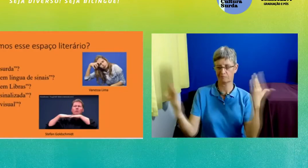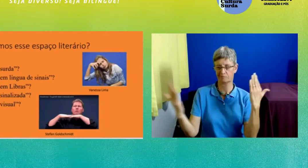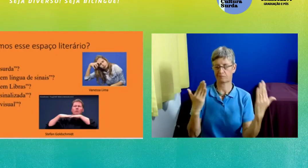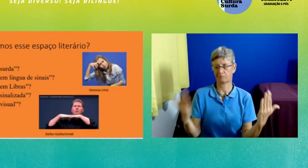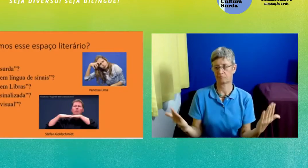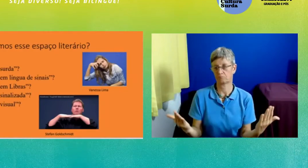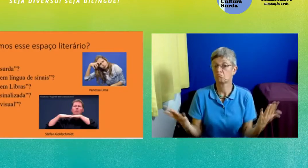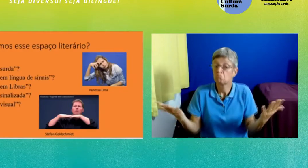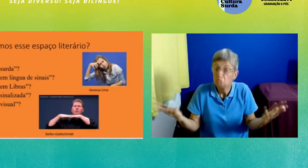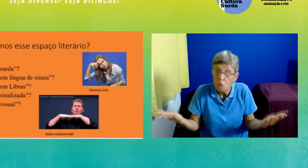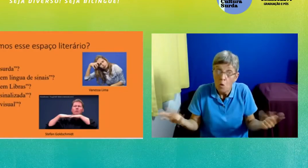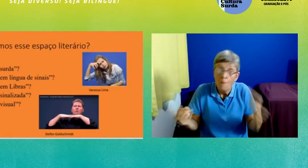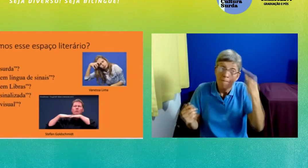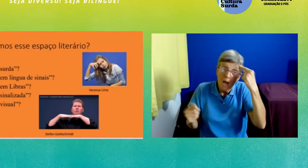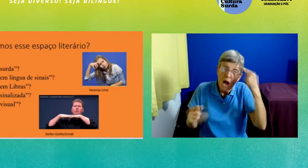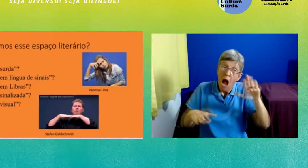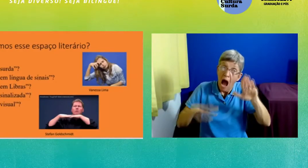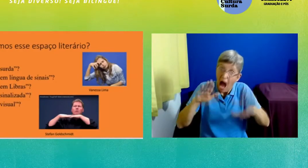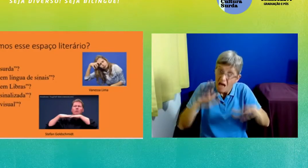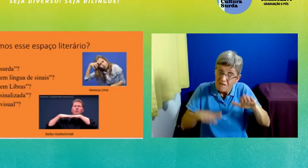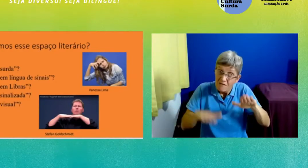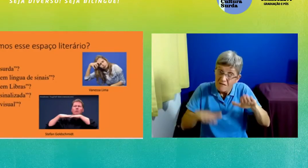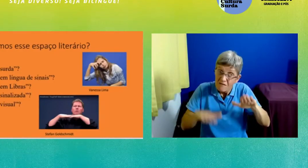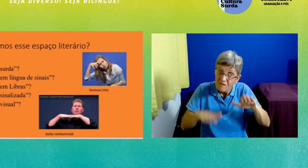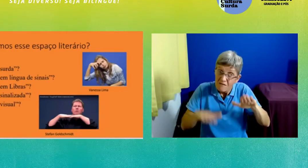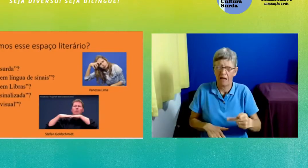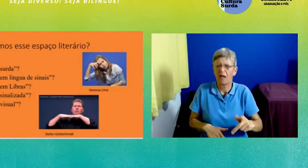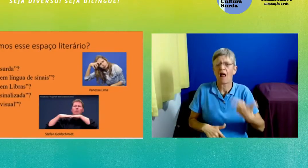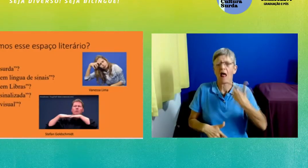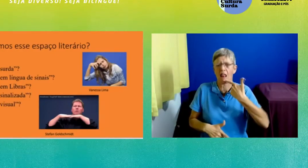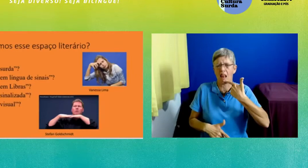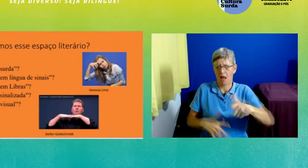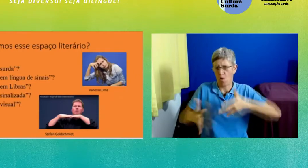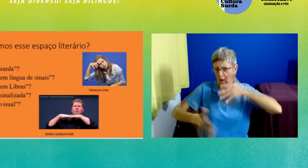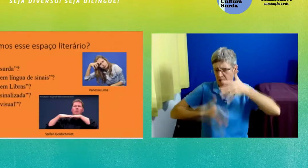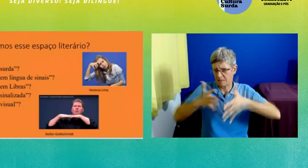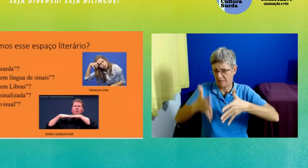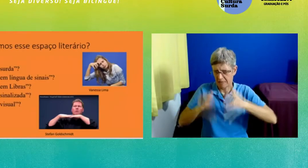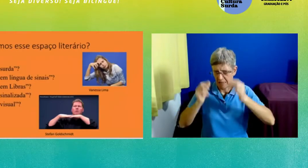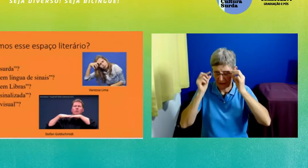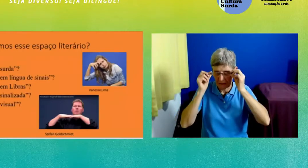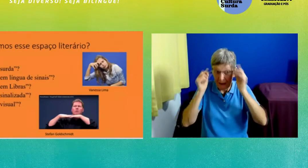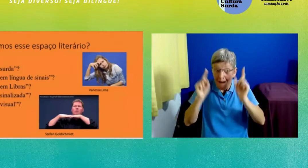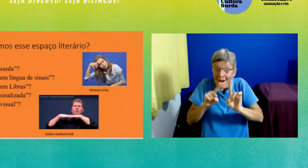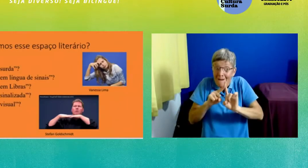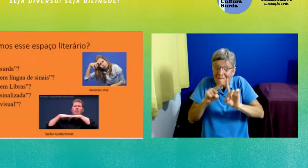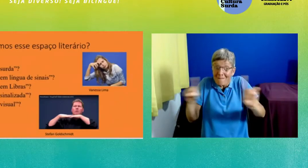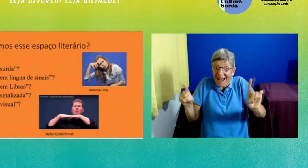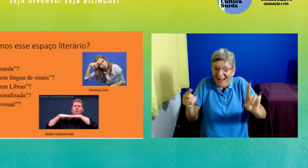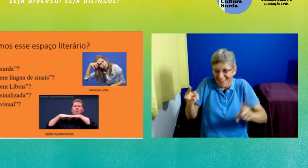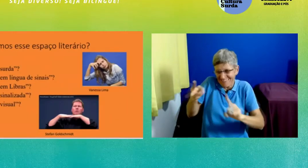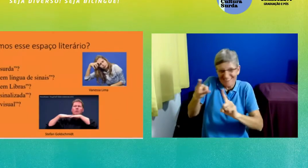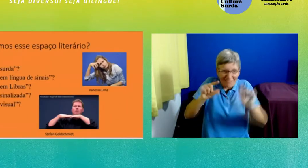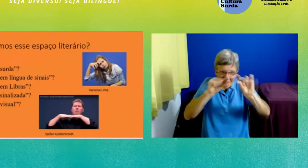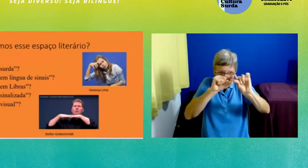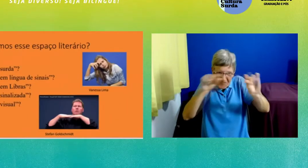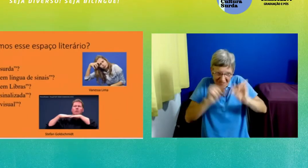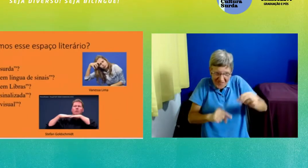Alemanha. Ele pode comparar de um país com o outro. Às vezes fala a língua de